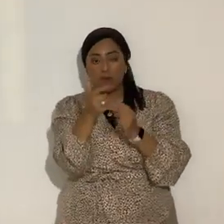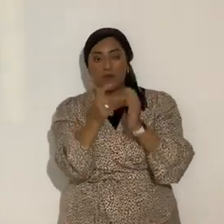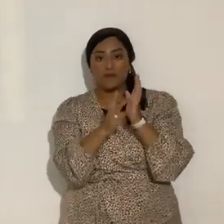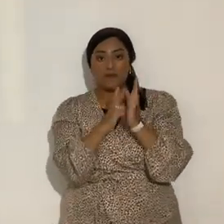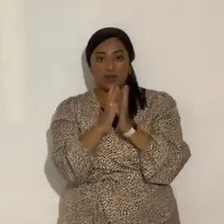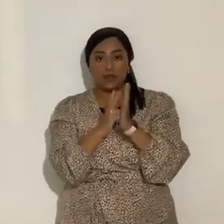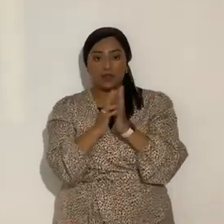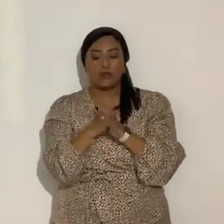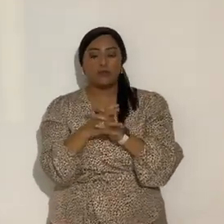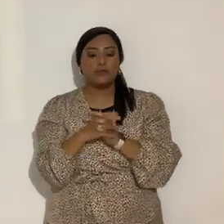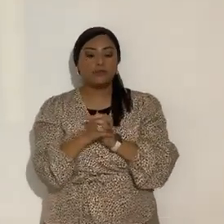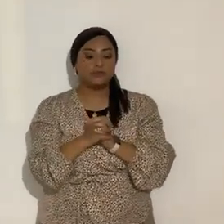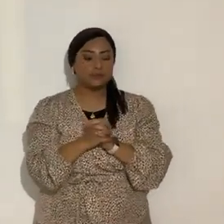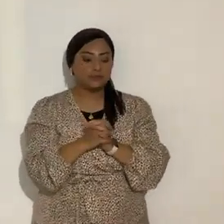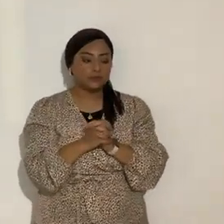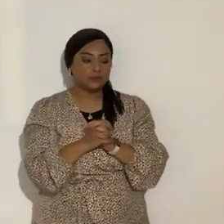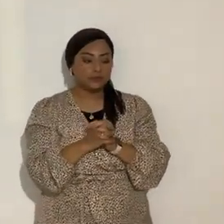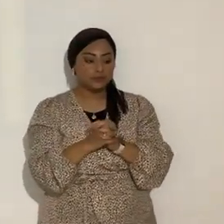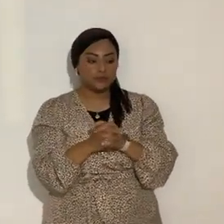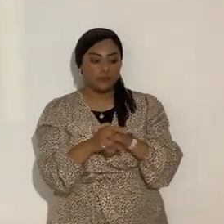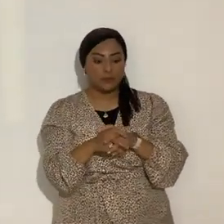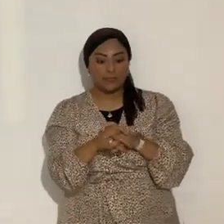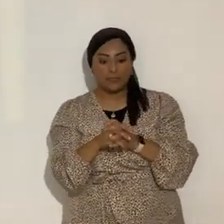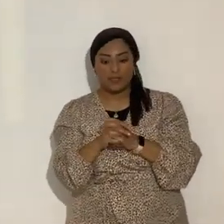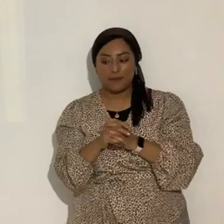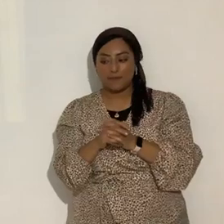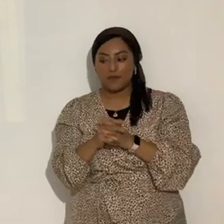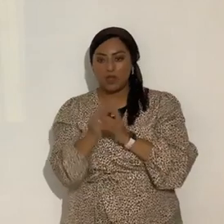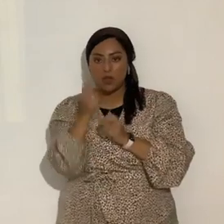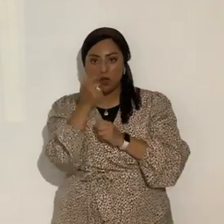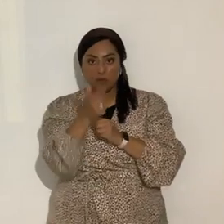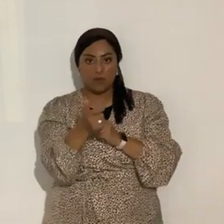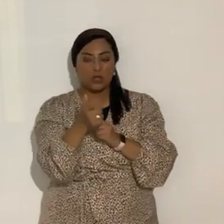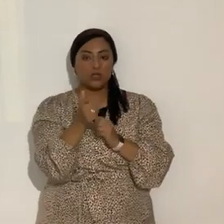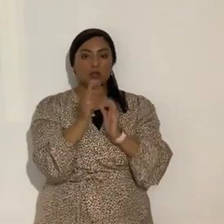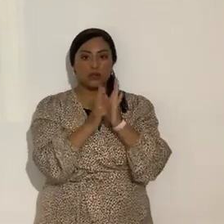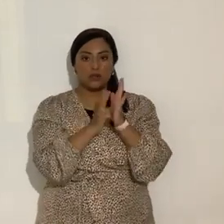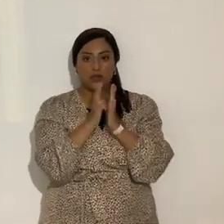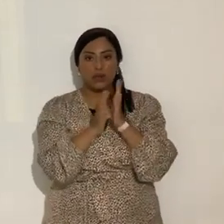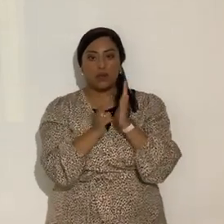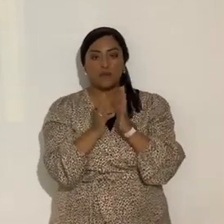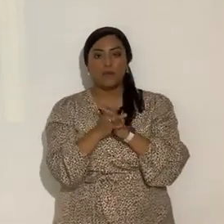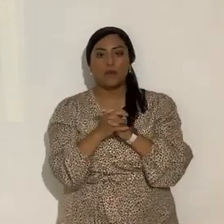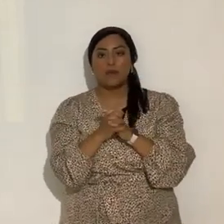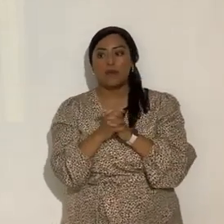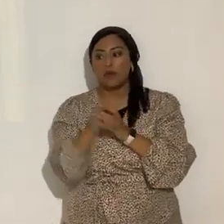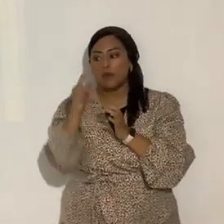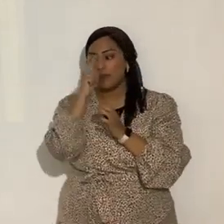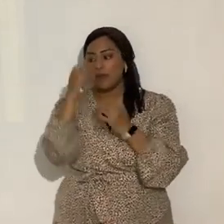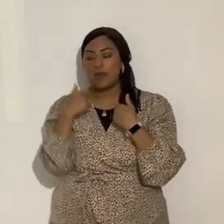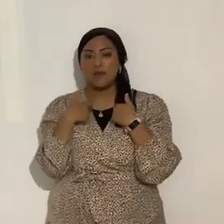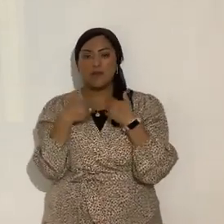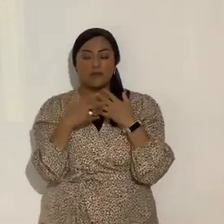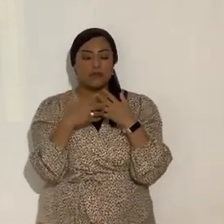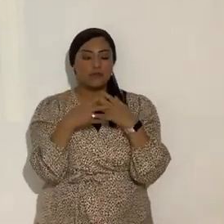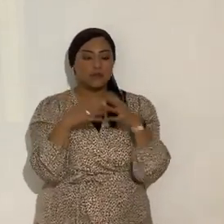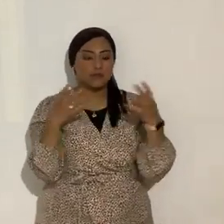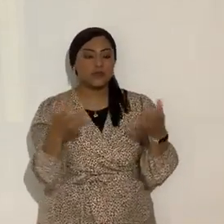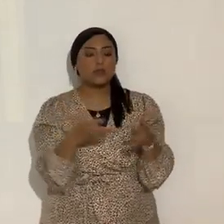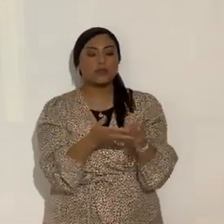tema de los amigos, amigas que ya están entrando a los pactos, revisen este tema más de una vez porque hay mucha